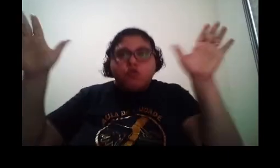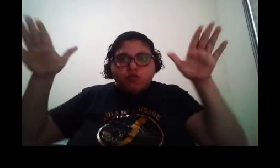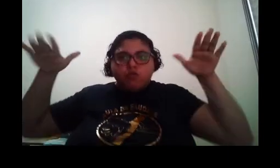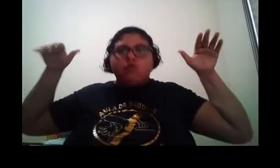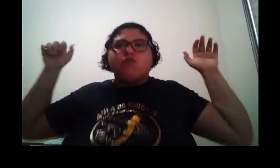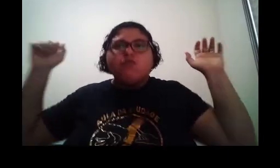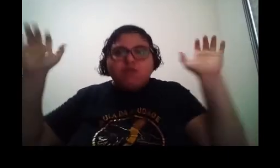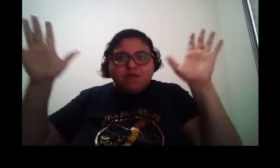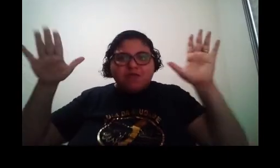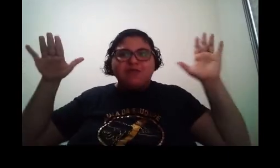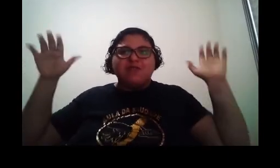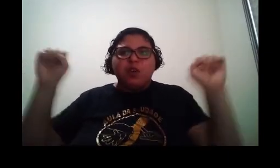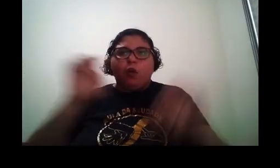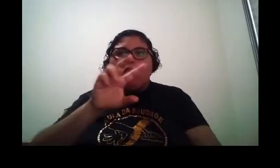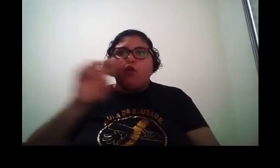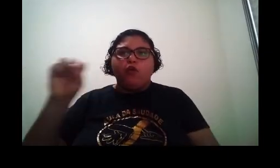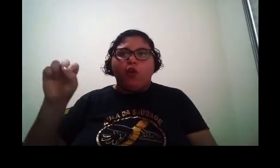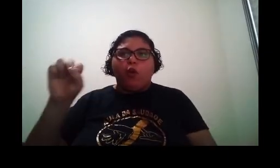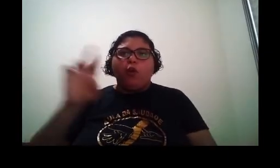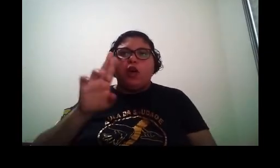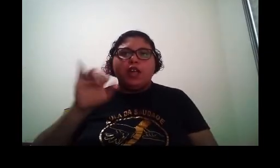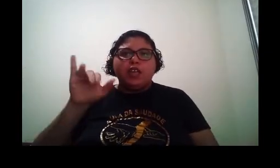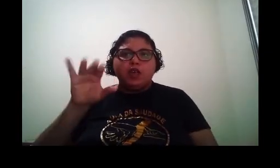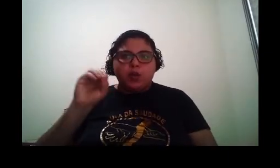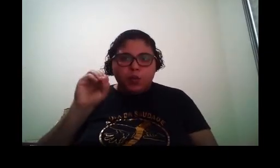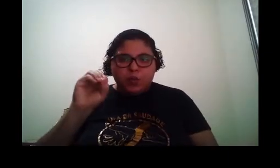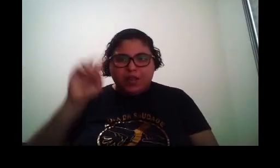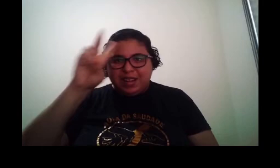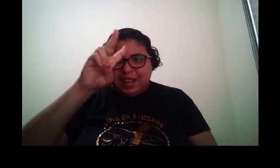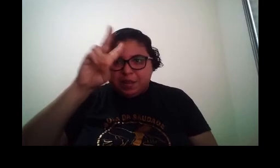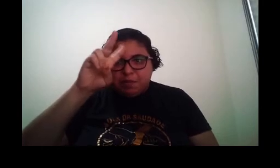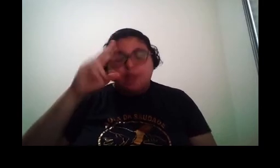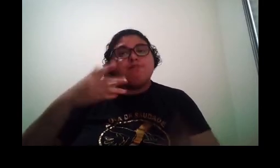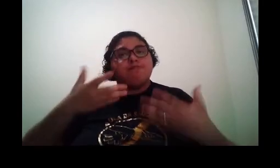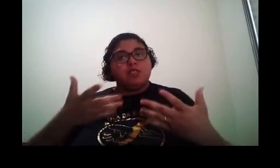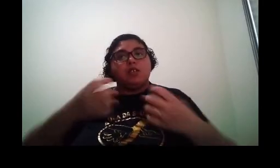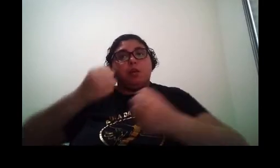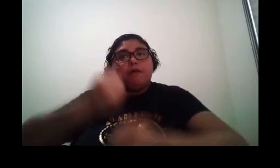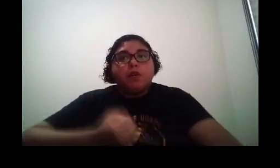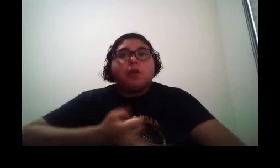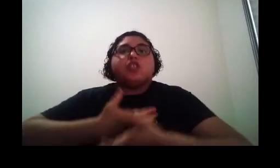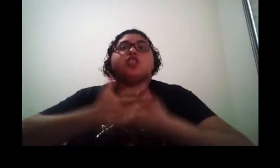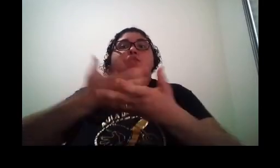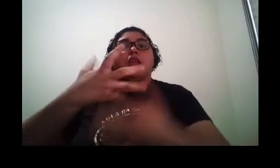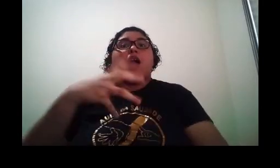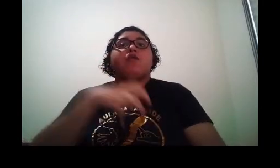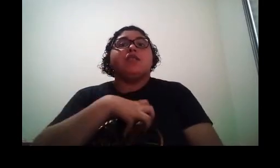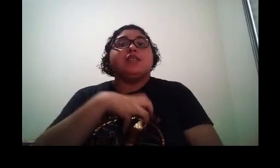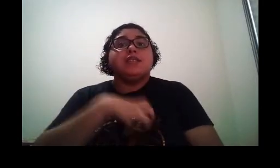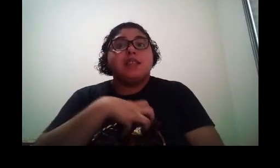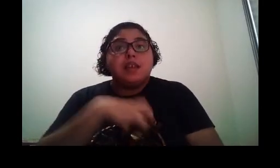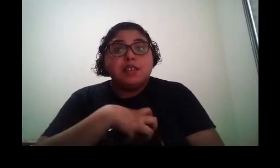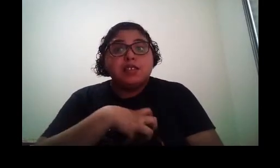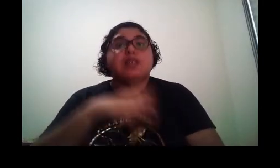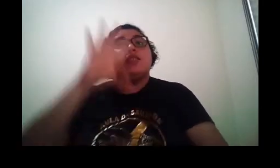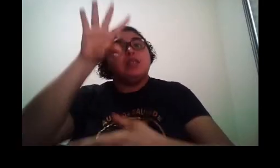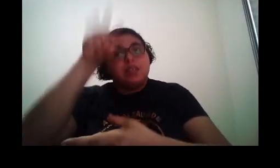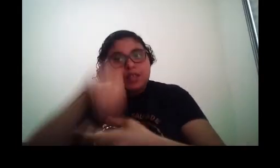do rio. Vocês lembram? Então, aquilo faz parte dos artefatos culturais, né?